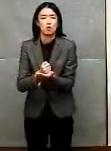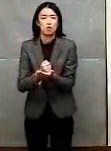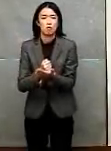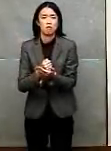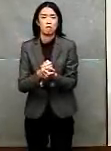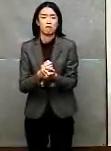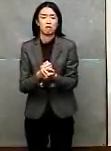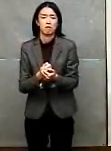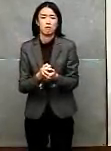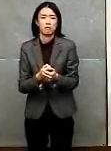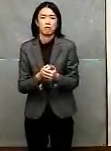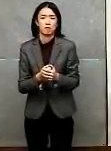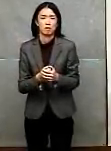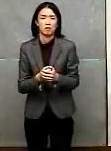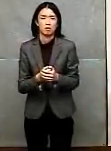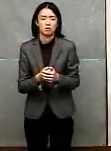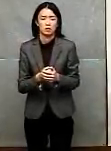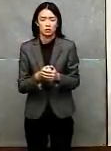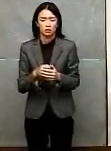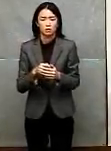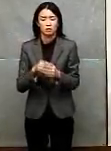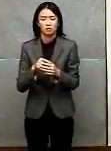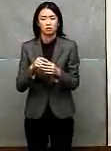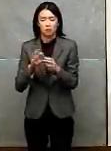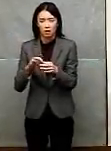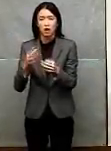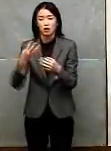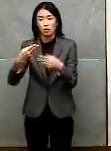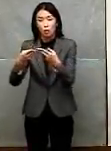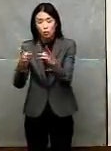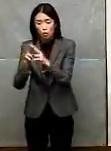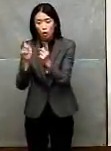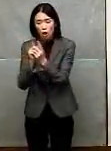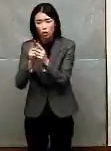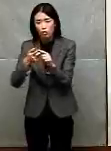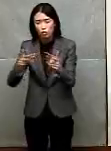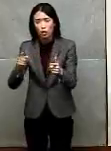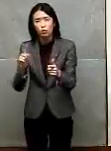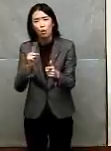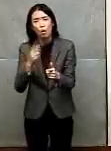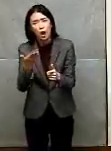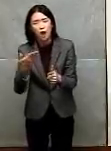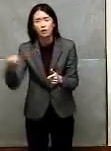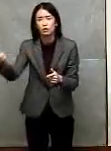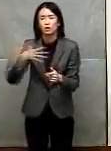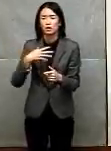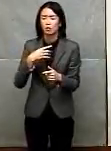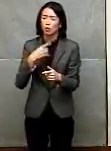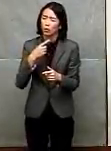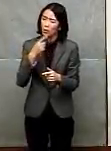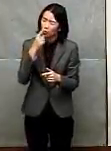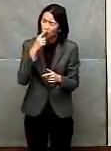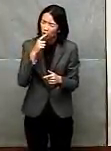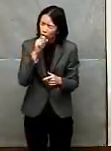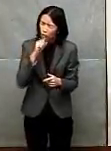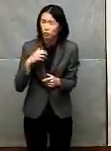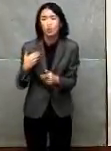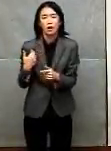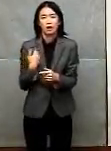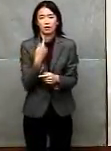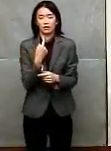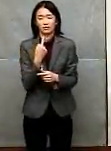からどういうことかと言われても私もそれはよくわからないのでありますけれども、ただ本当